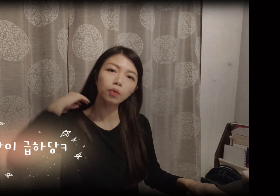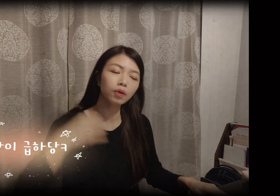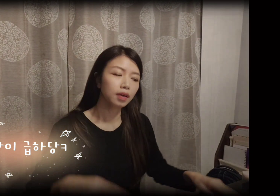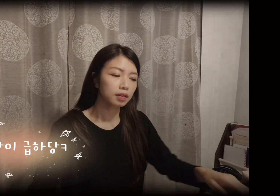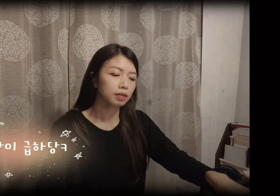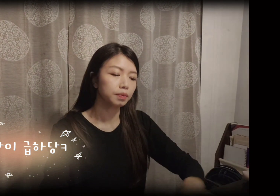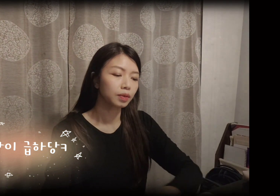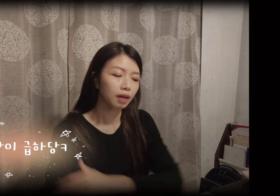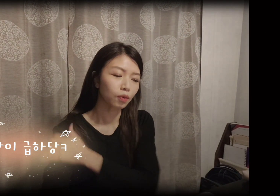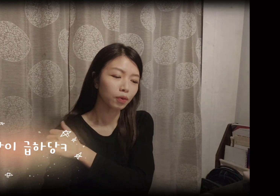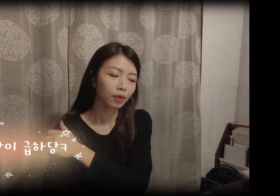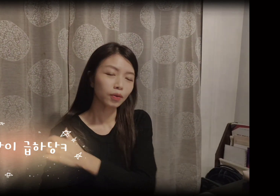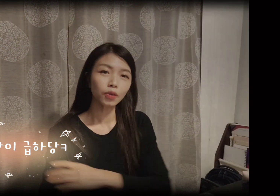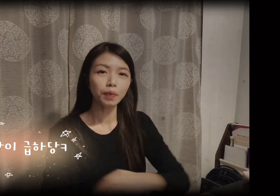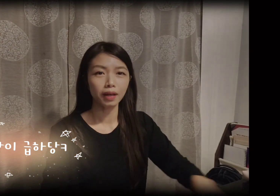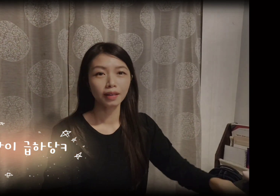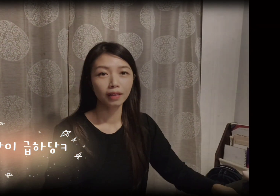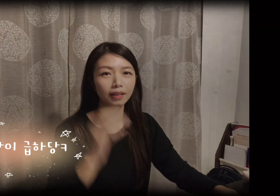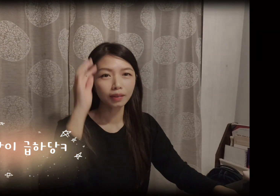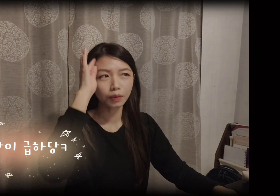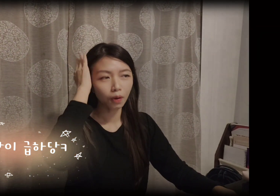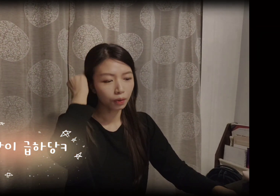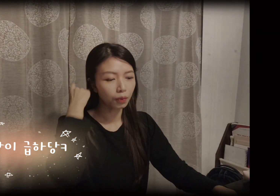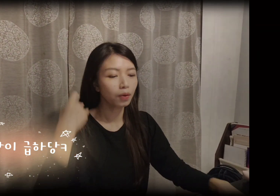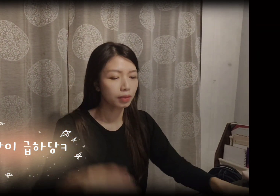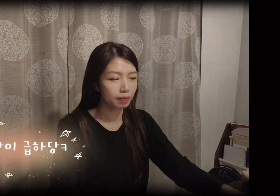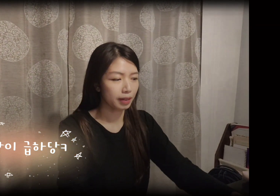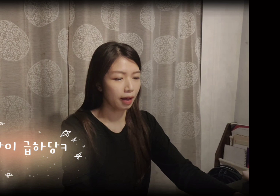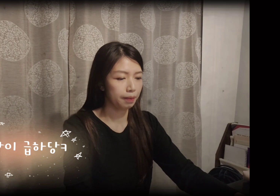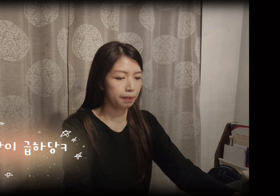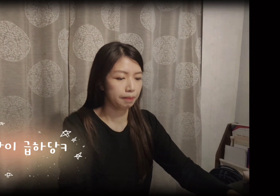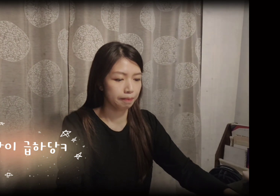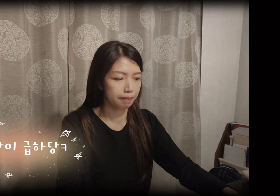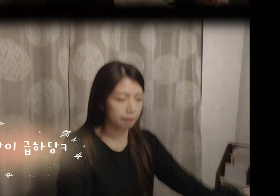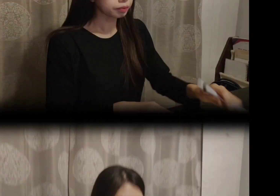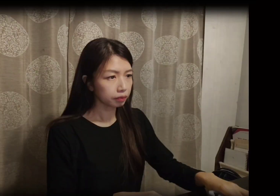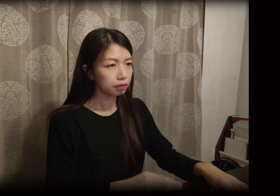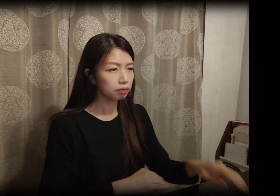설명 찍고 지금 수업에 좀 들어가려고 하고 있습니다.